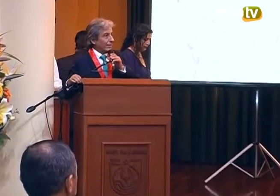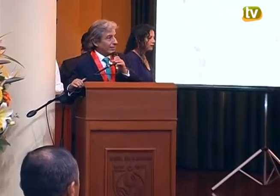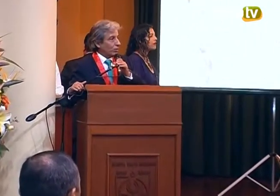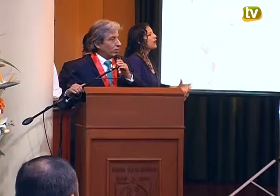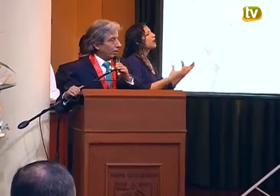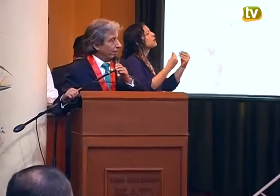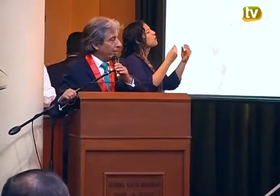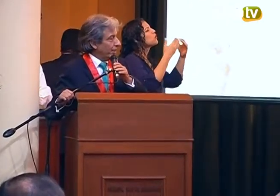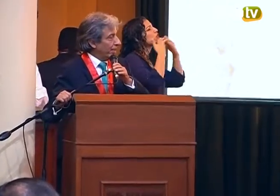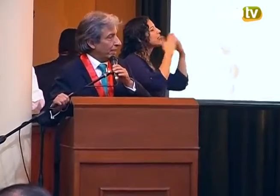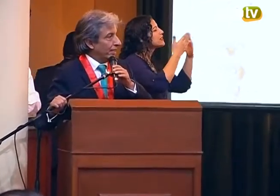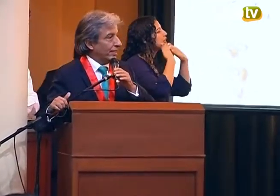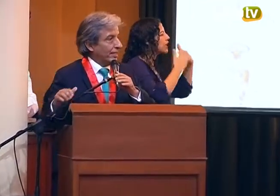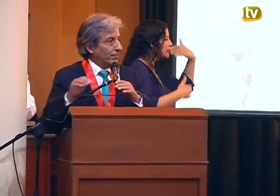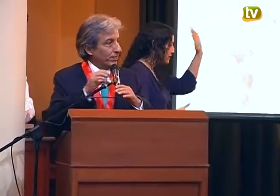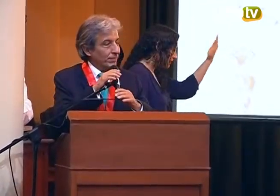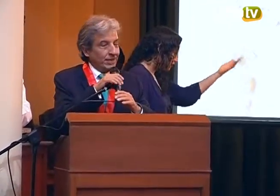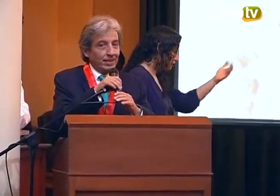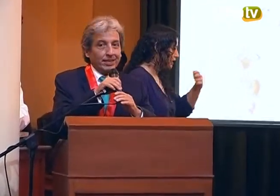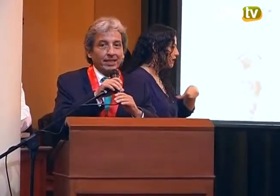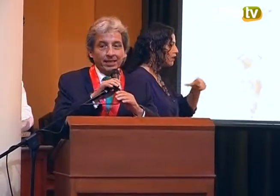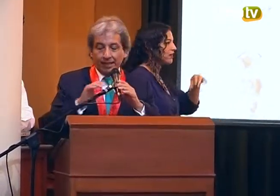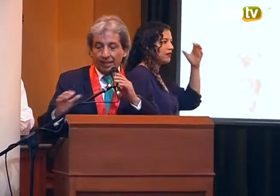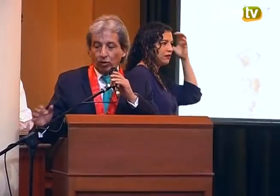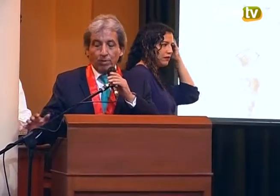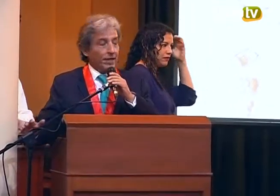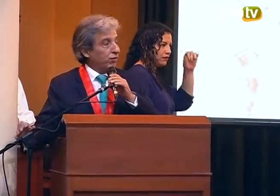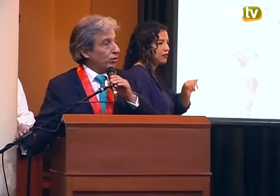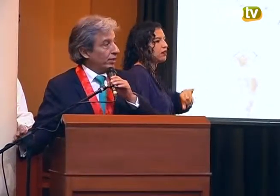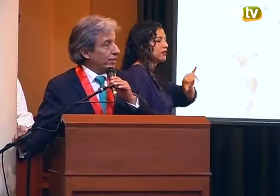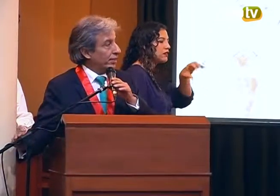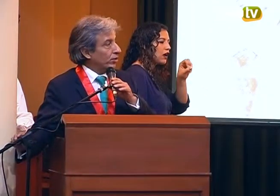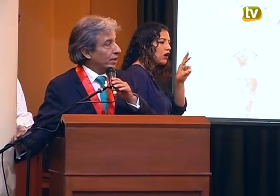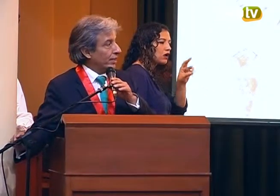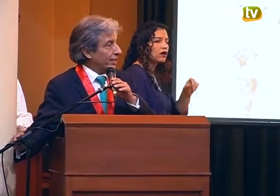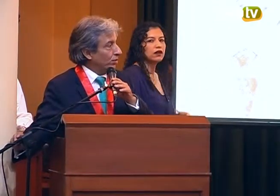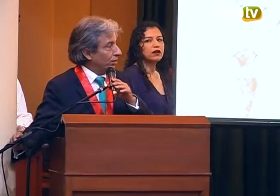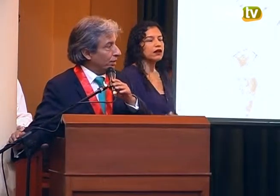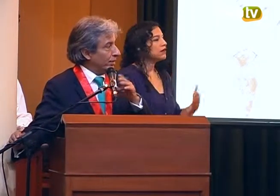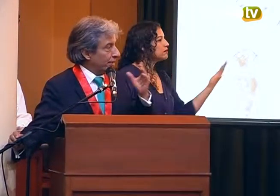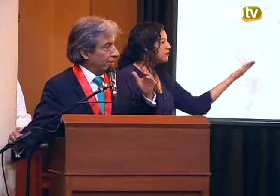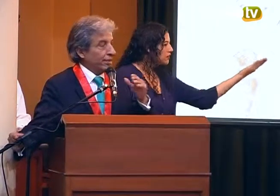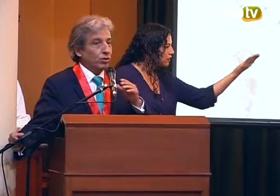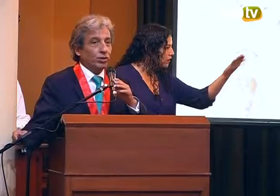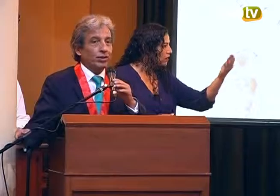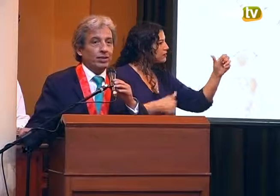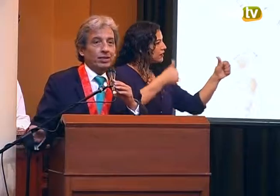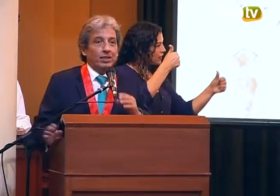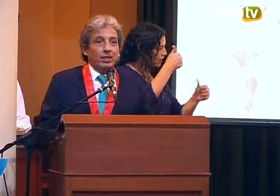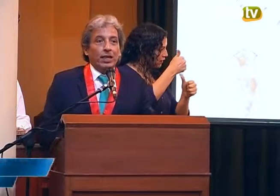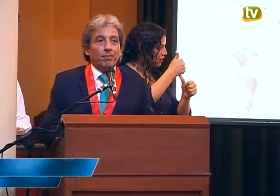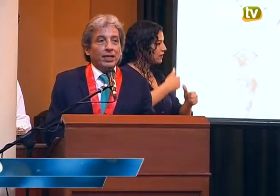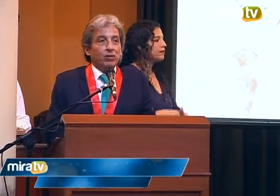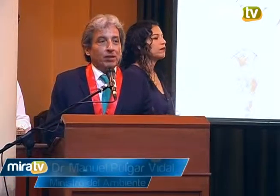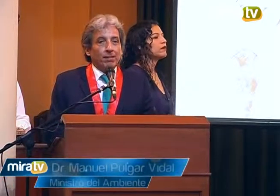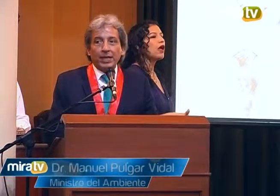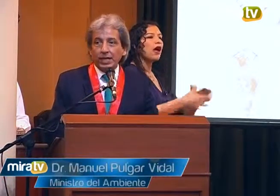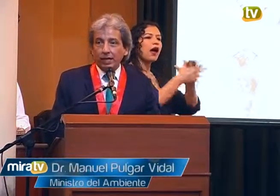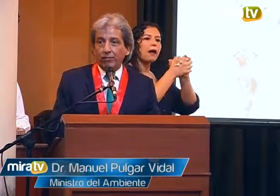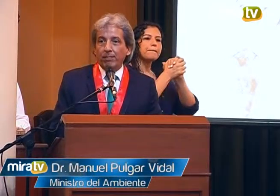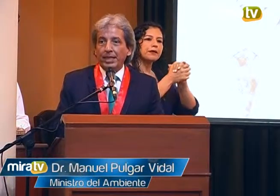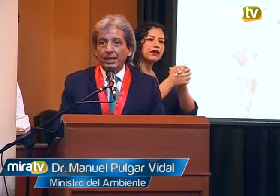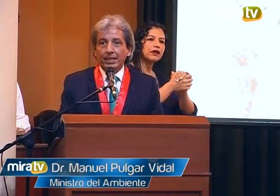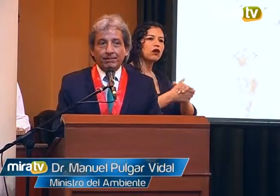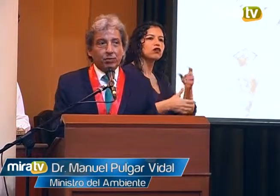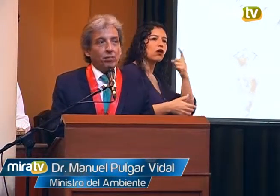Muchas gracias, Jorge, alcalde del distrito de Miraflores, señoras regidoras, regidor, amigos,